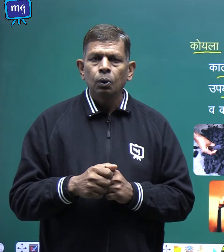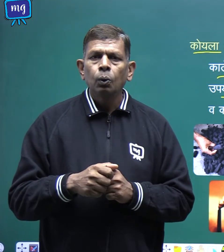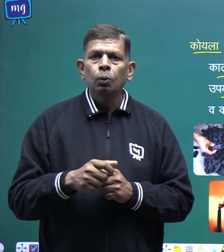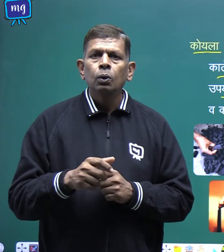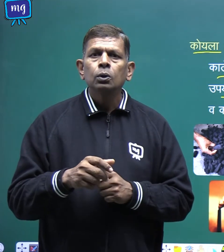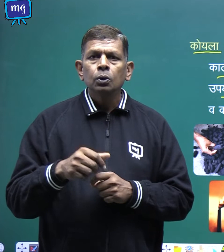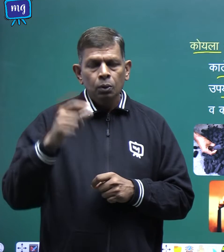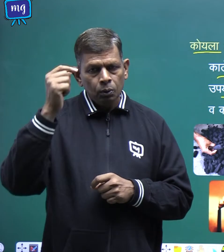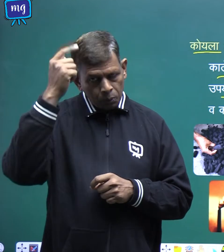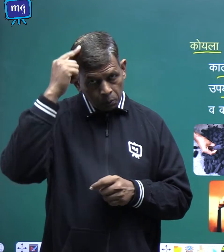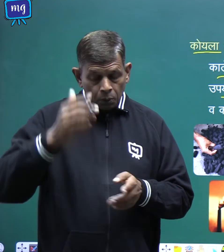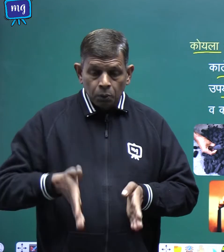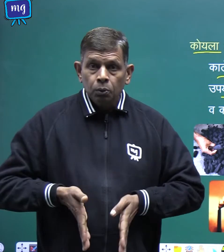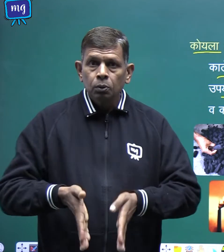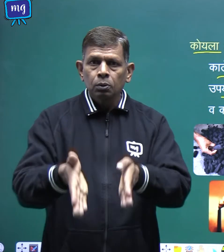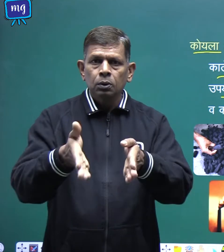कोलतार